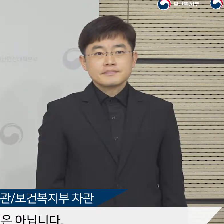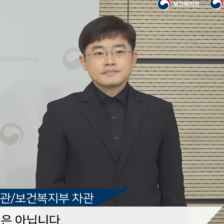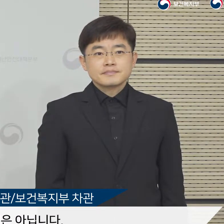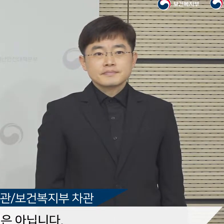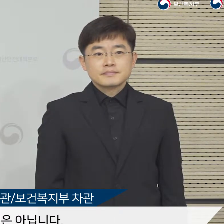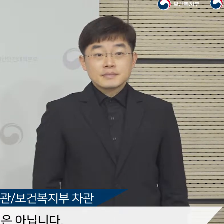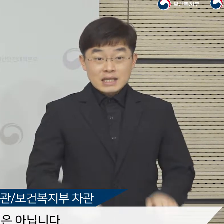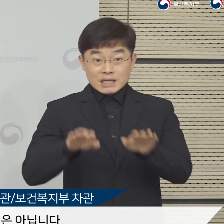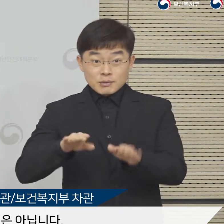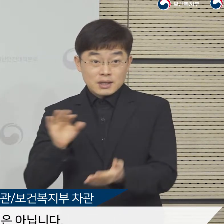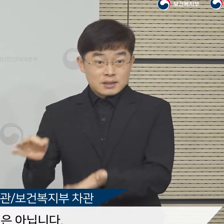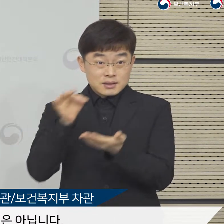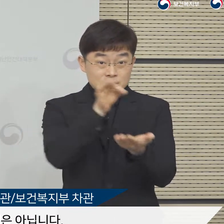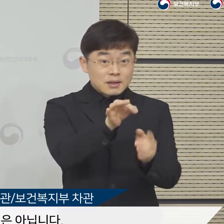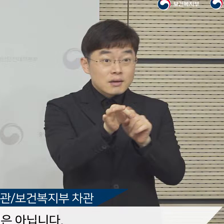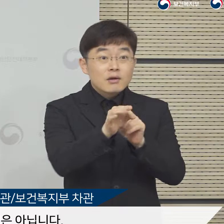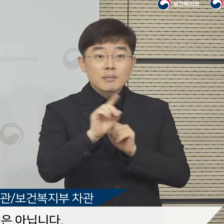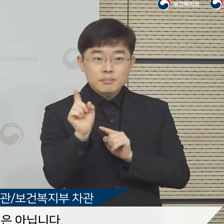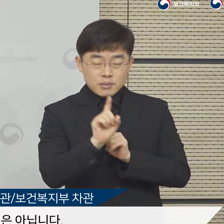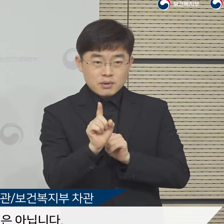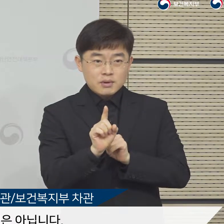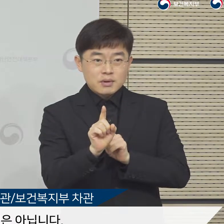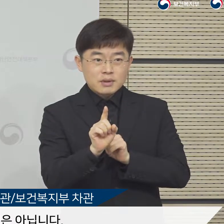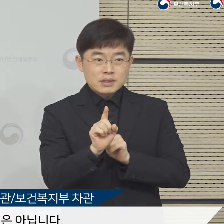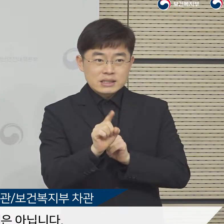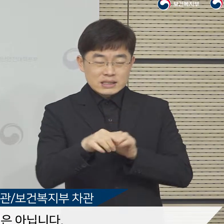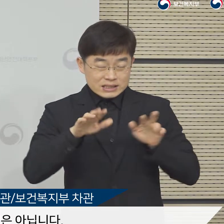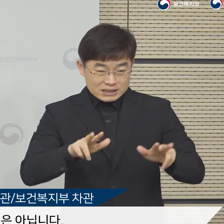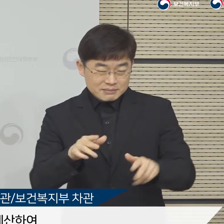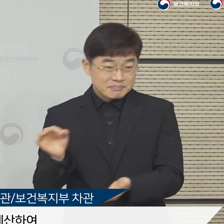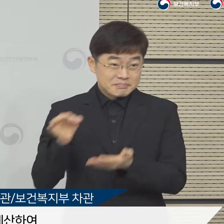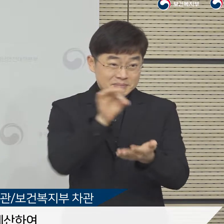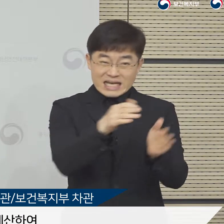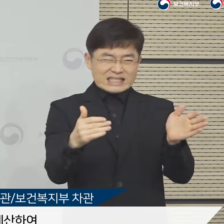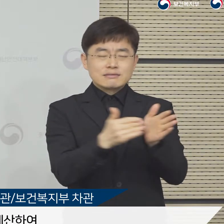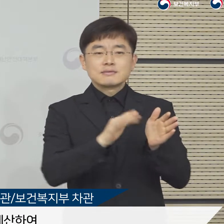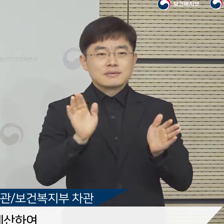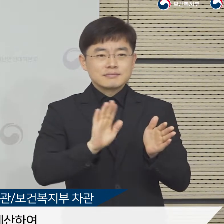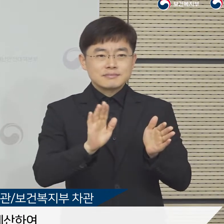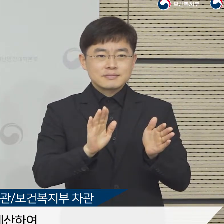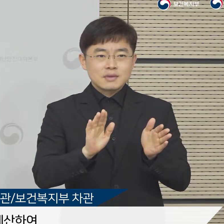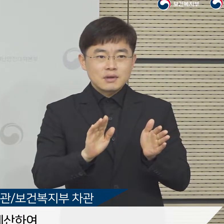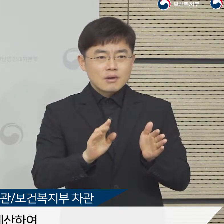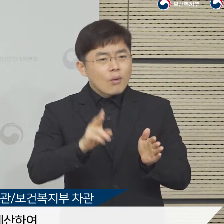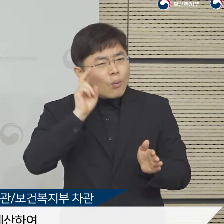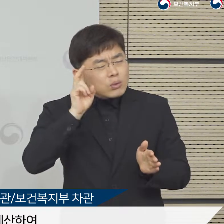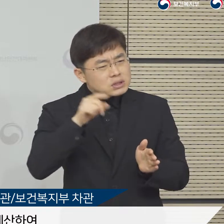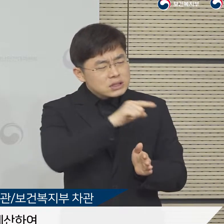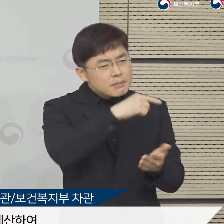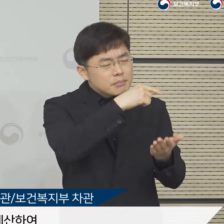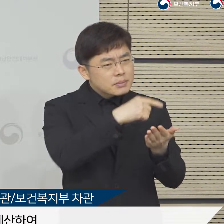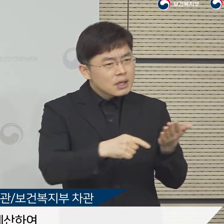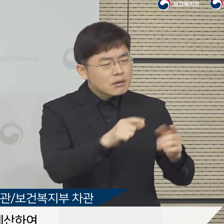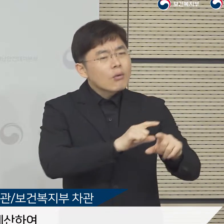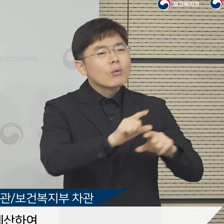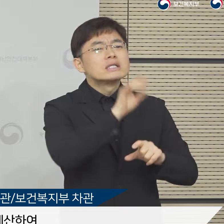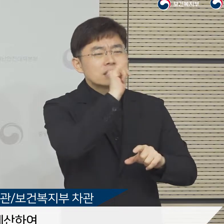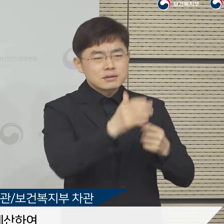이번에 지급하는 보상 금액은 최종 지급 금액은 아닙니다. 아직 확정되지 않은